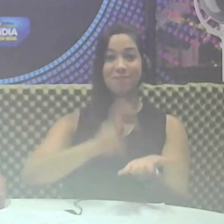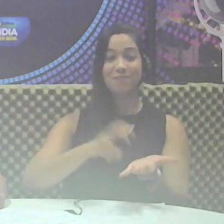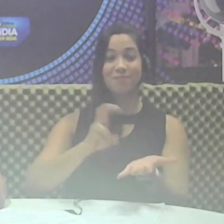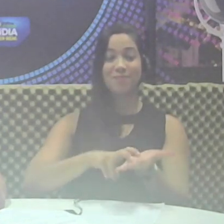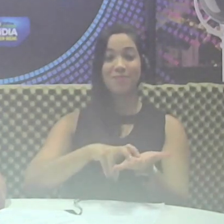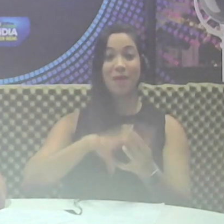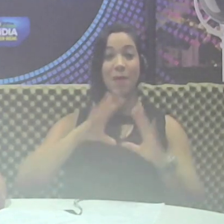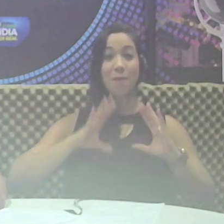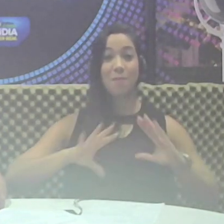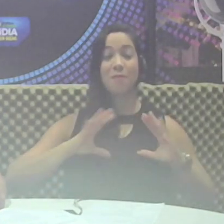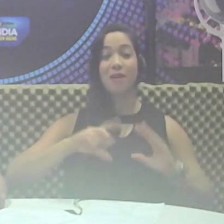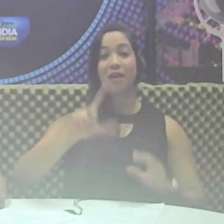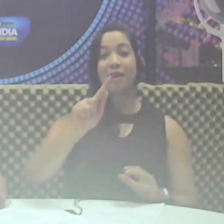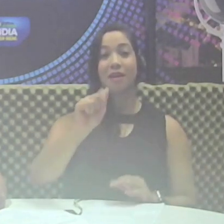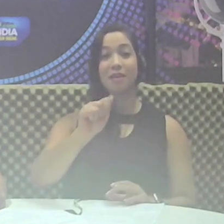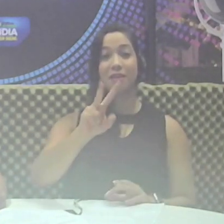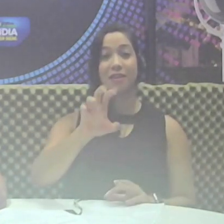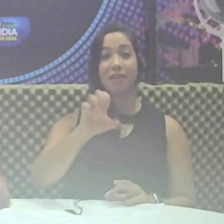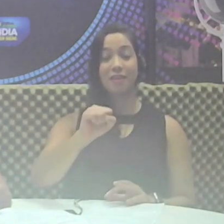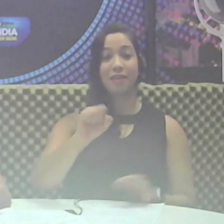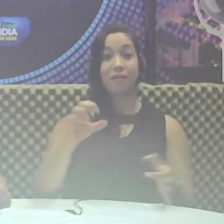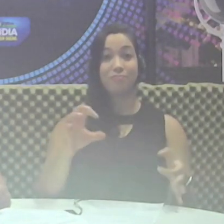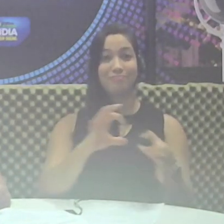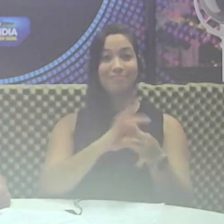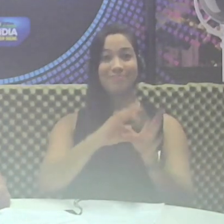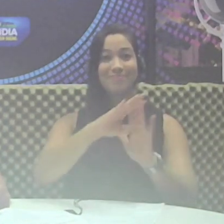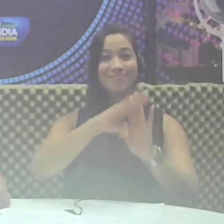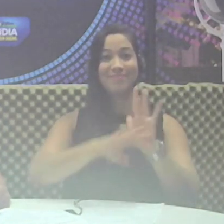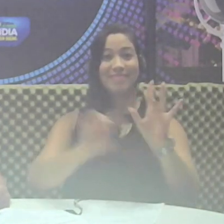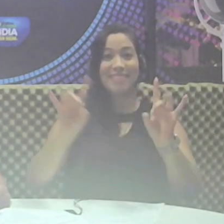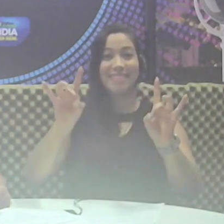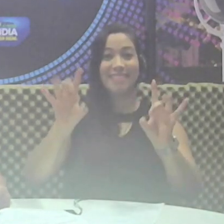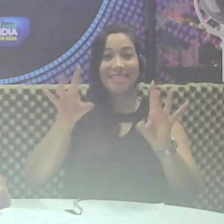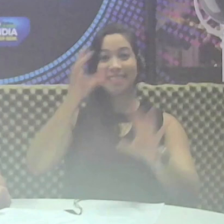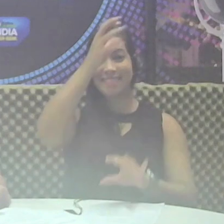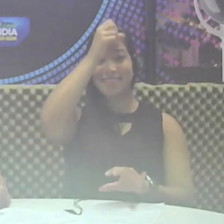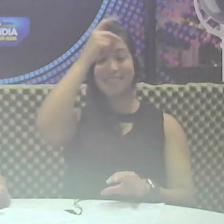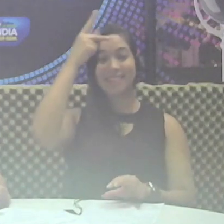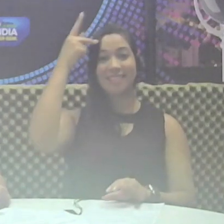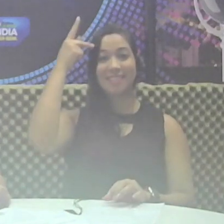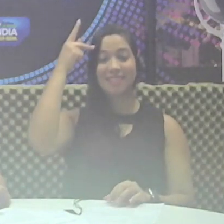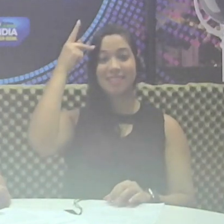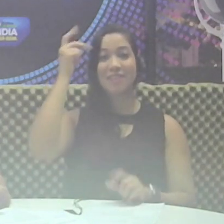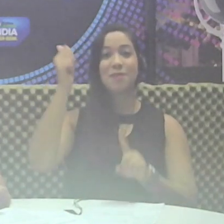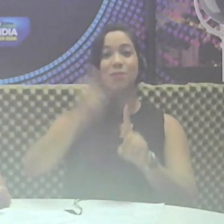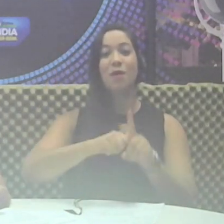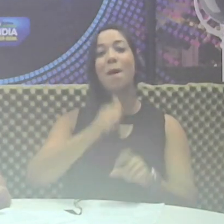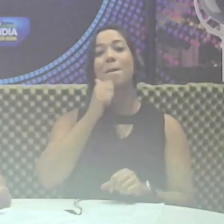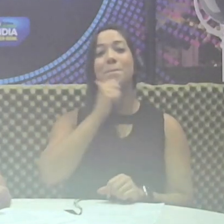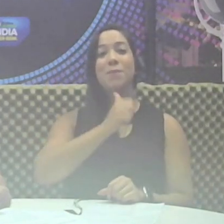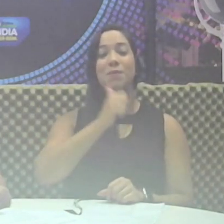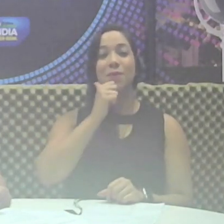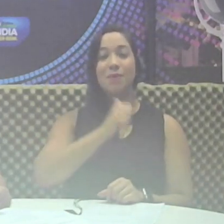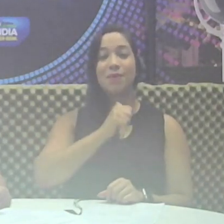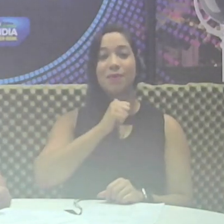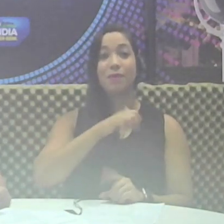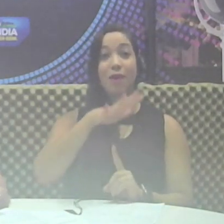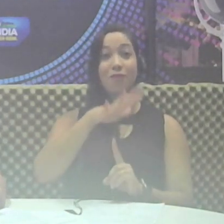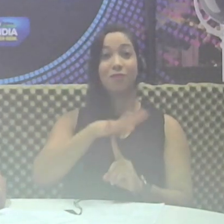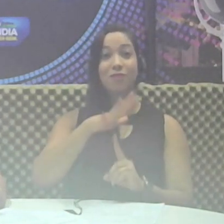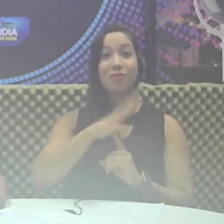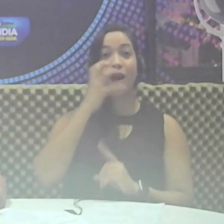Cão Miada integra a programação especial da Prefeitura pelo Mês da Mulher e terá feira de adoção,